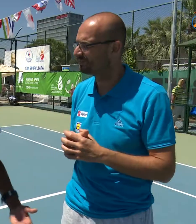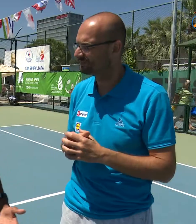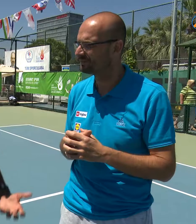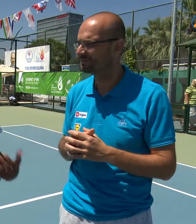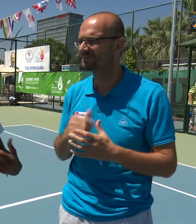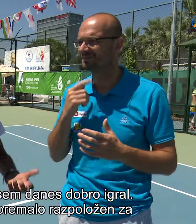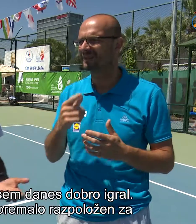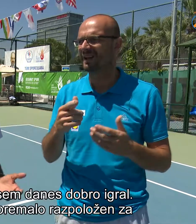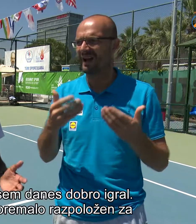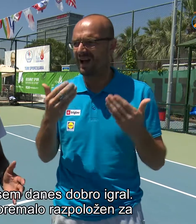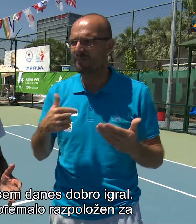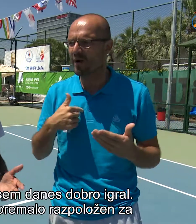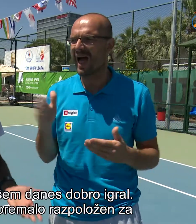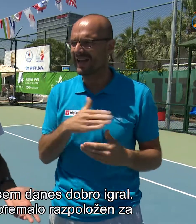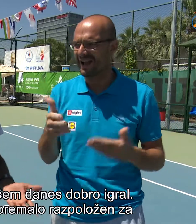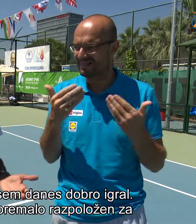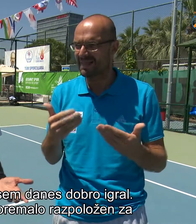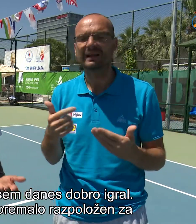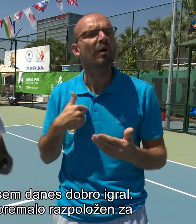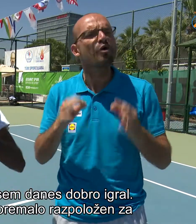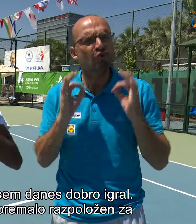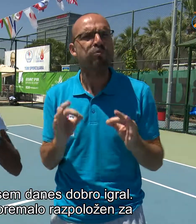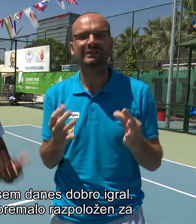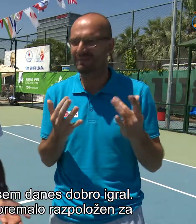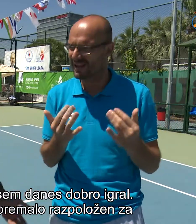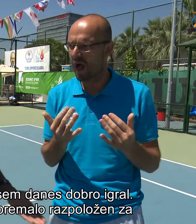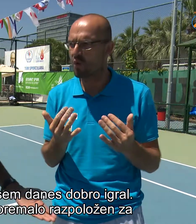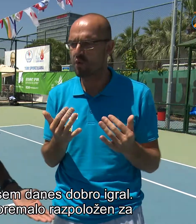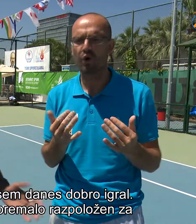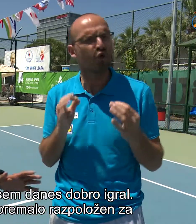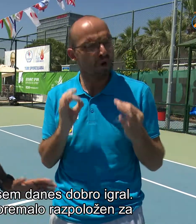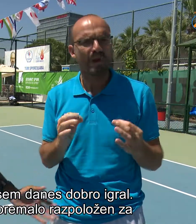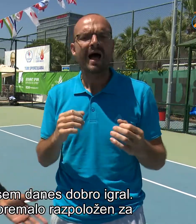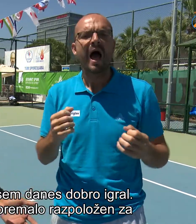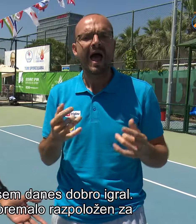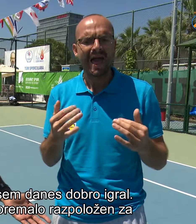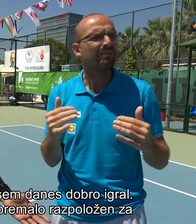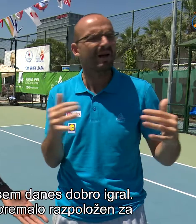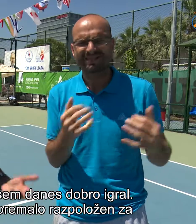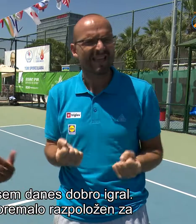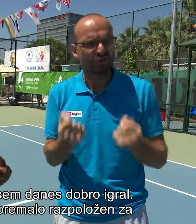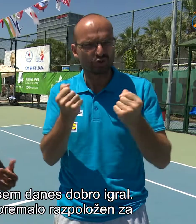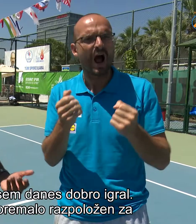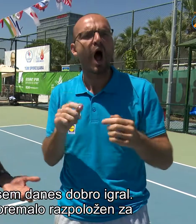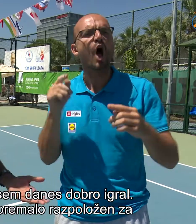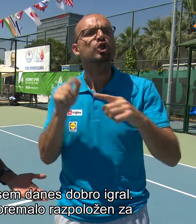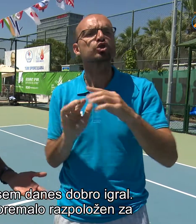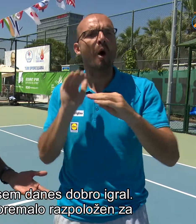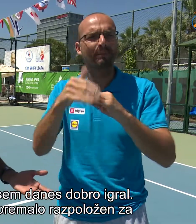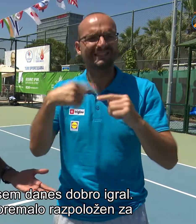Yeah, actually, my game was good actually, but it game was very good. It gave more toss spin, so I wasn't in